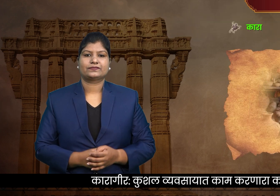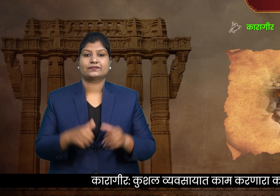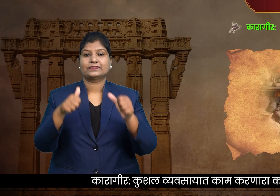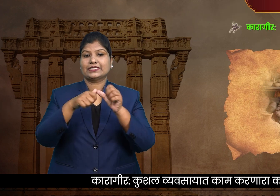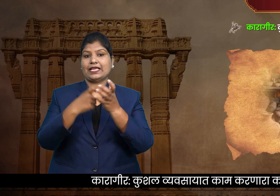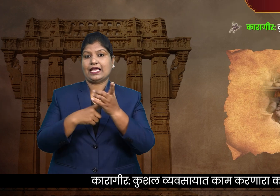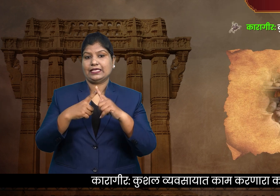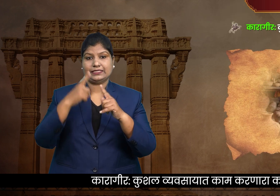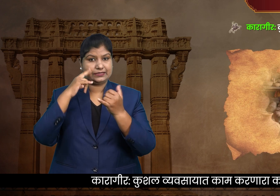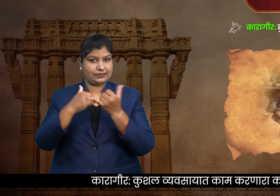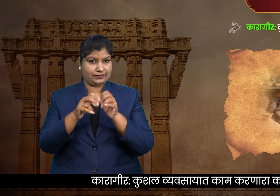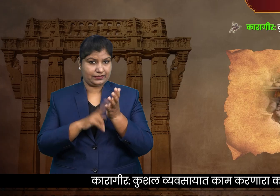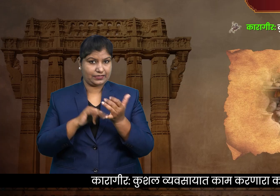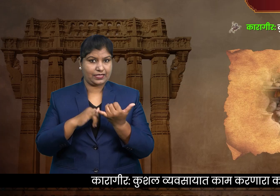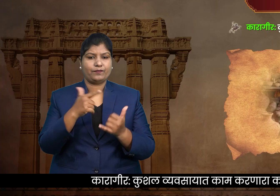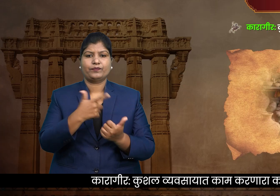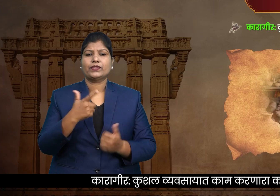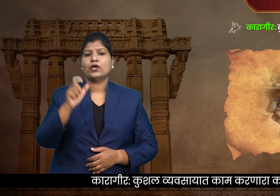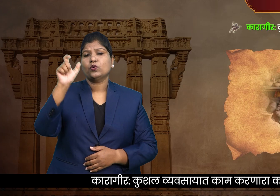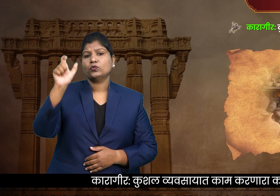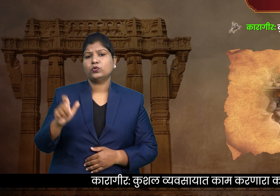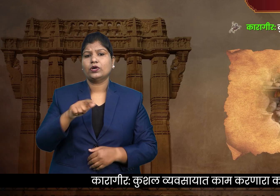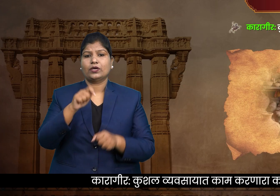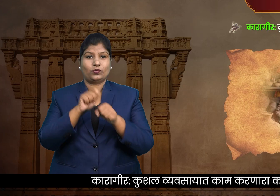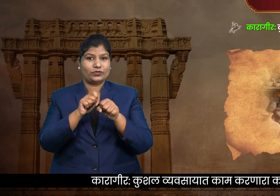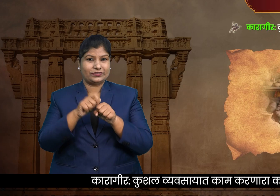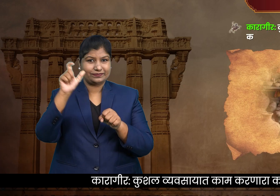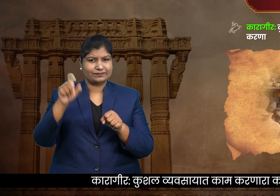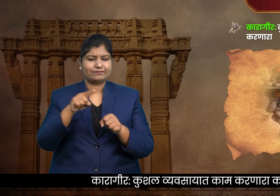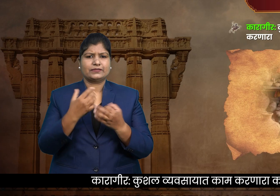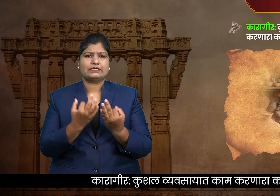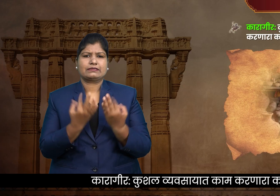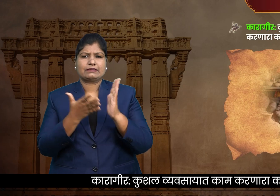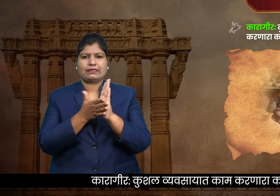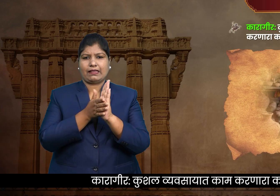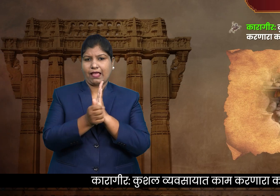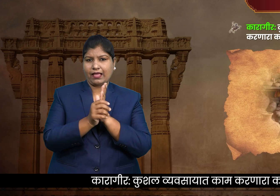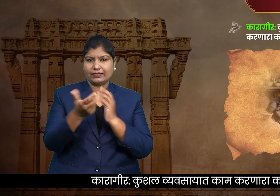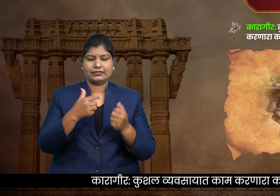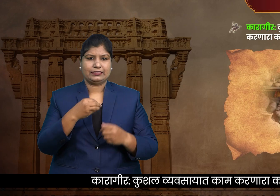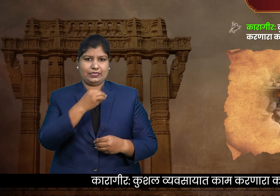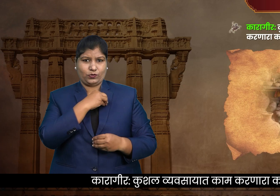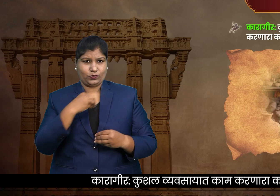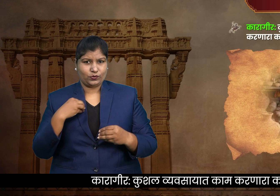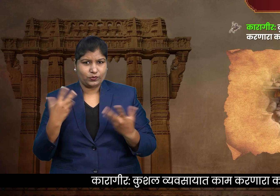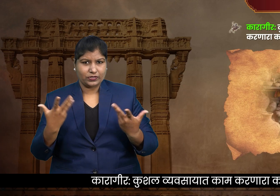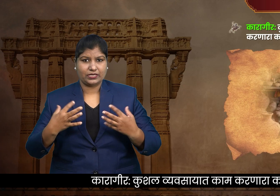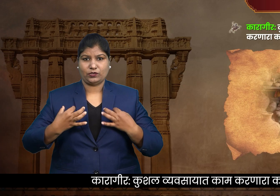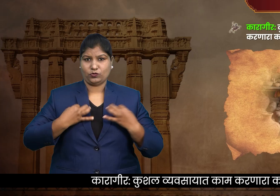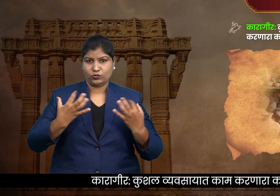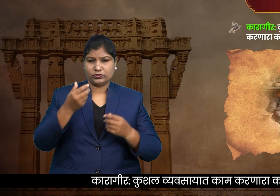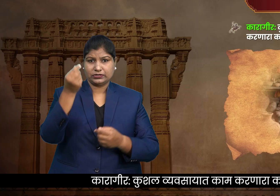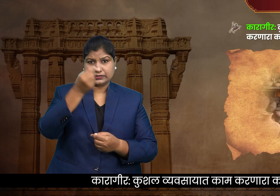कारागीर. कुशल व्यवसायात काम करणारा कामगार.